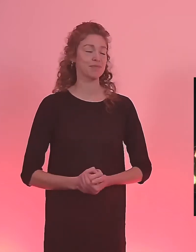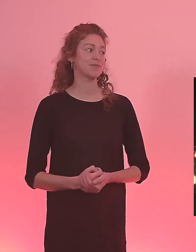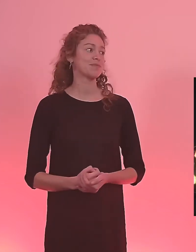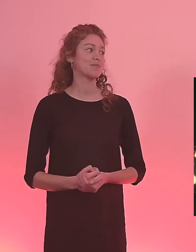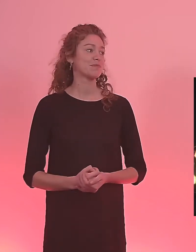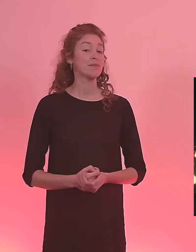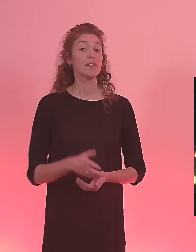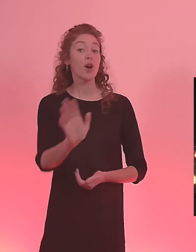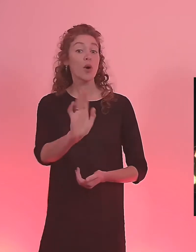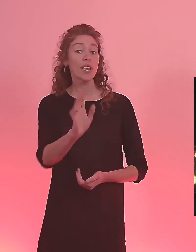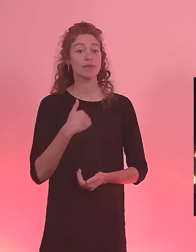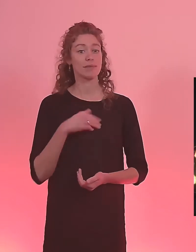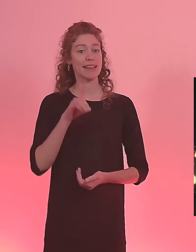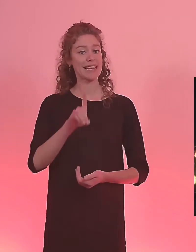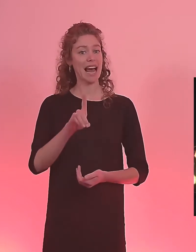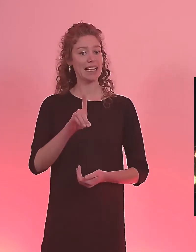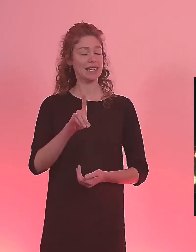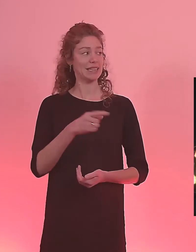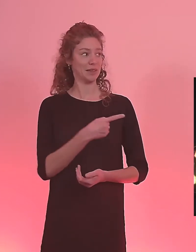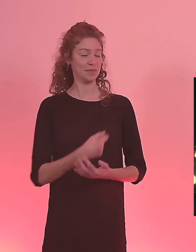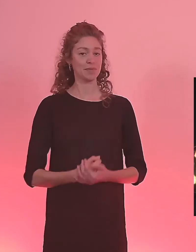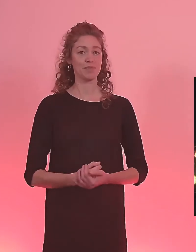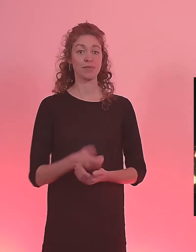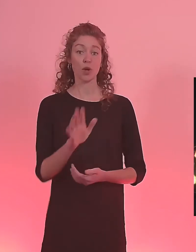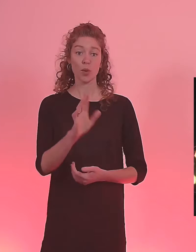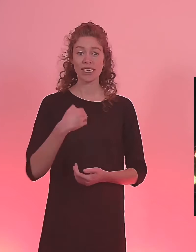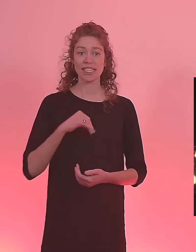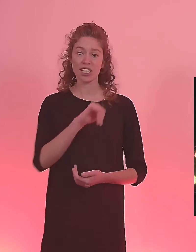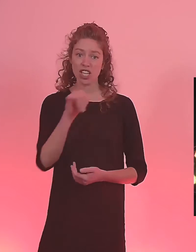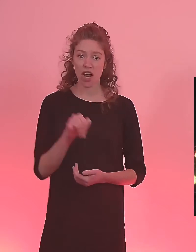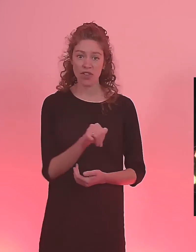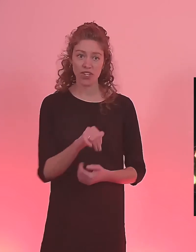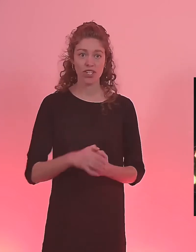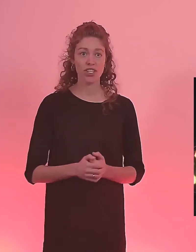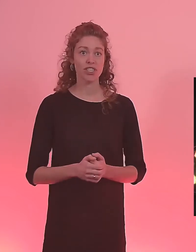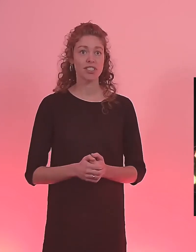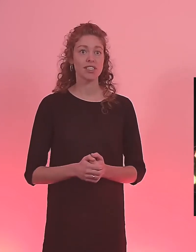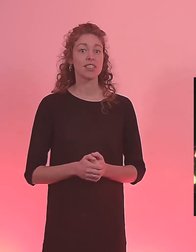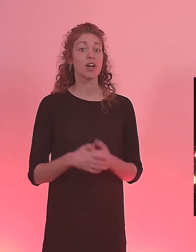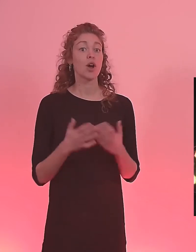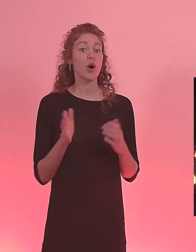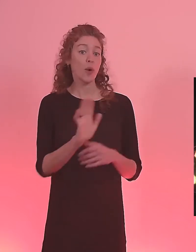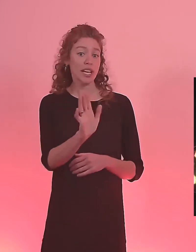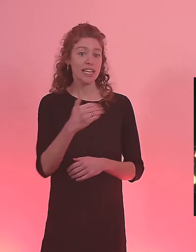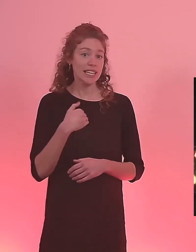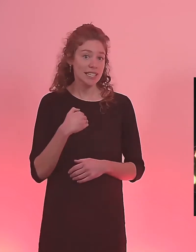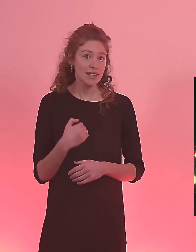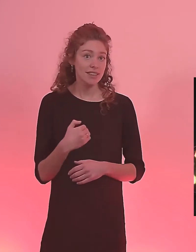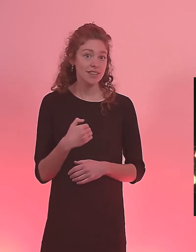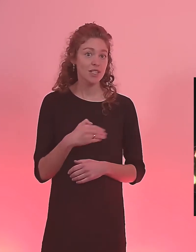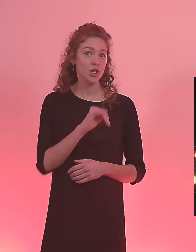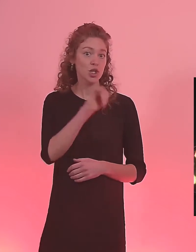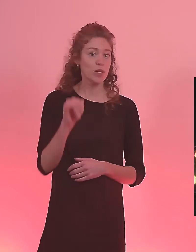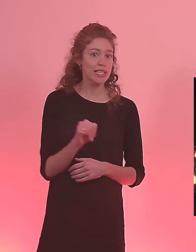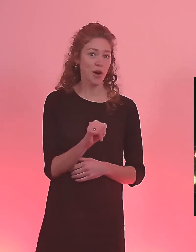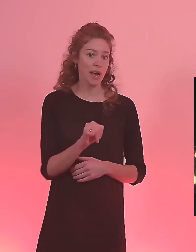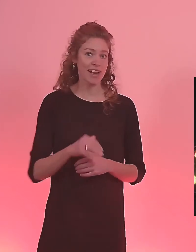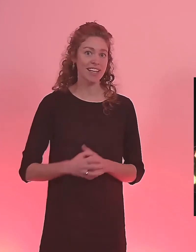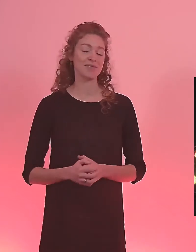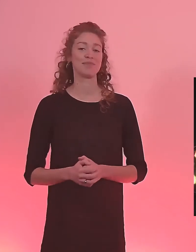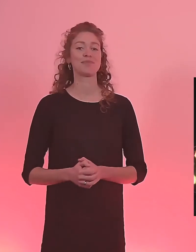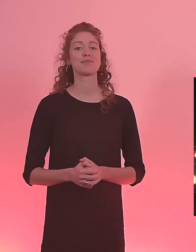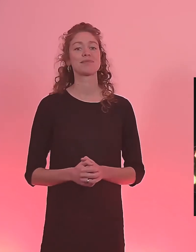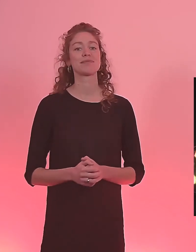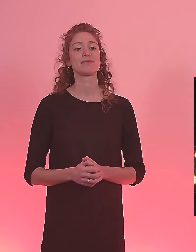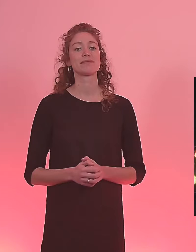Hoi, ik ben Daan. Hoi, ik ben Jan. Hoi, ik ben Viva. Hoi, ik ben Joël. Wat leuk om te weten